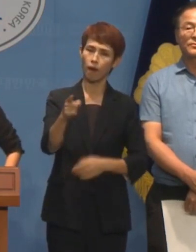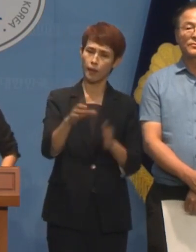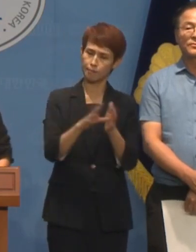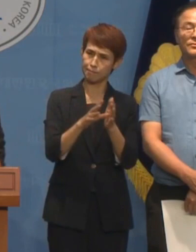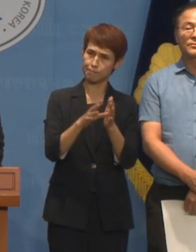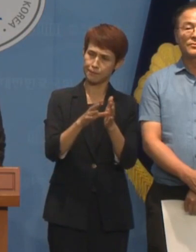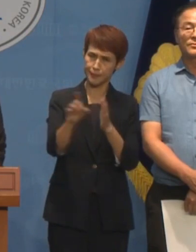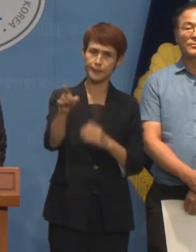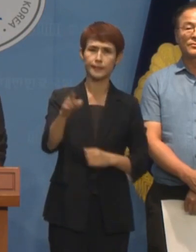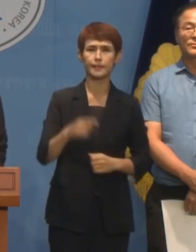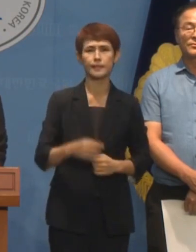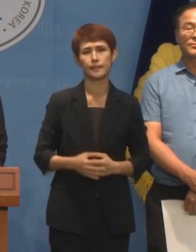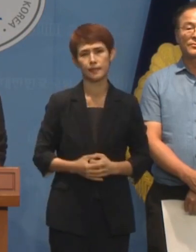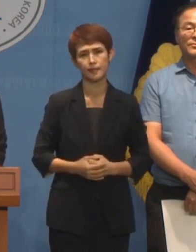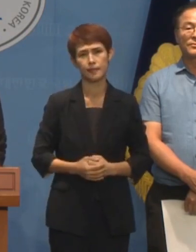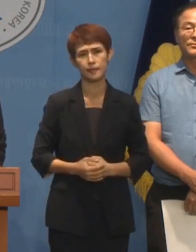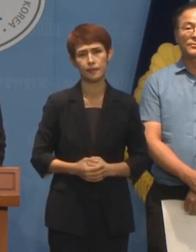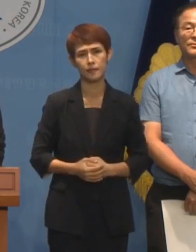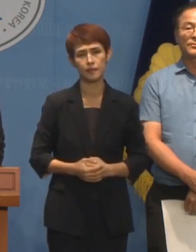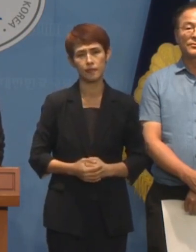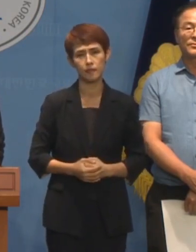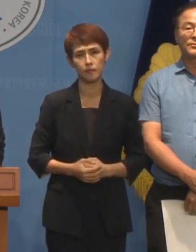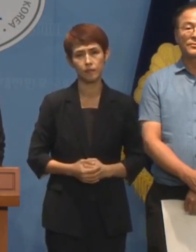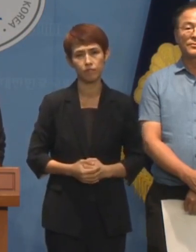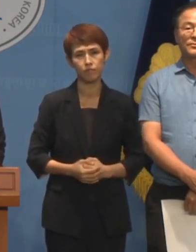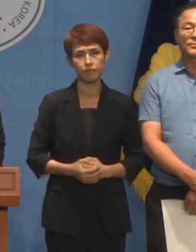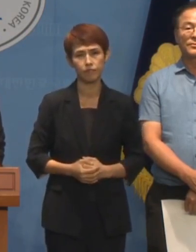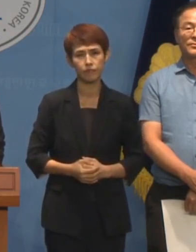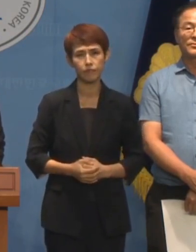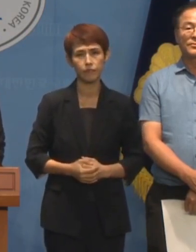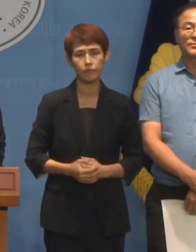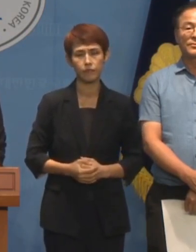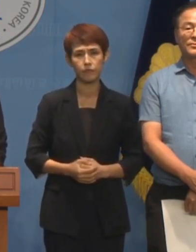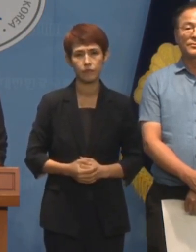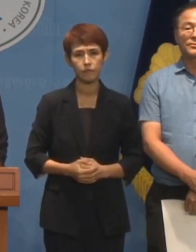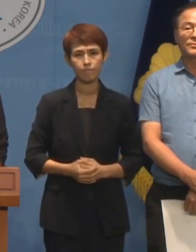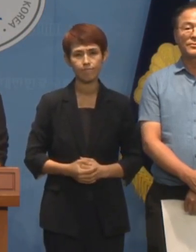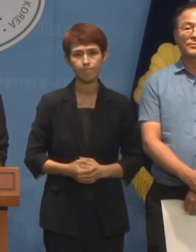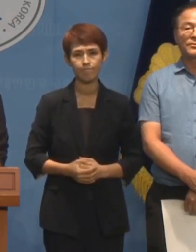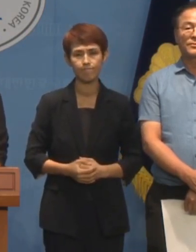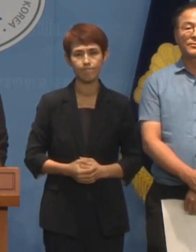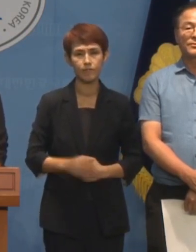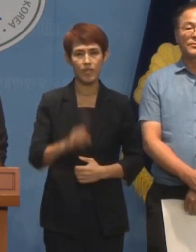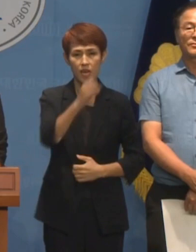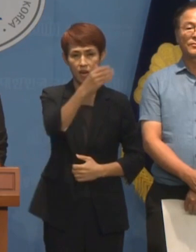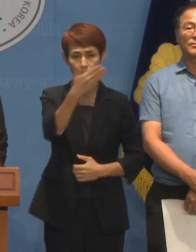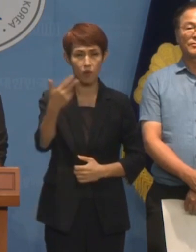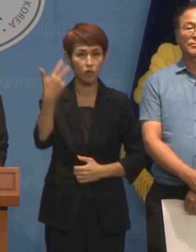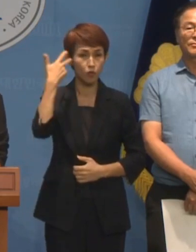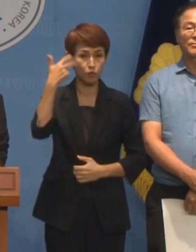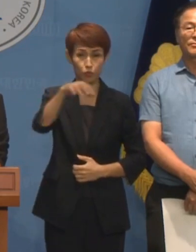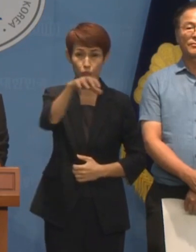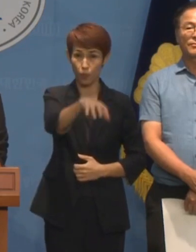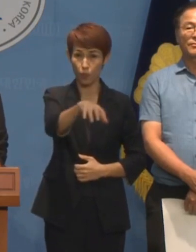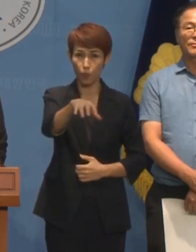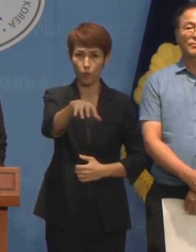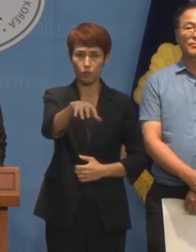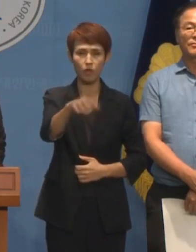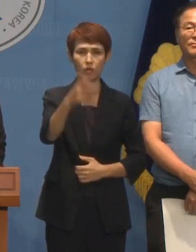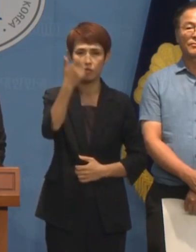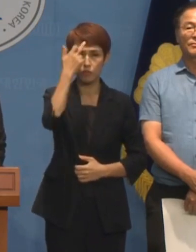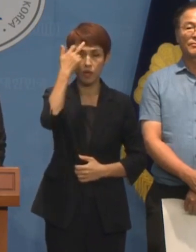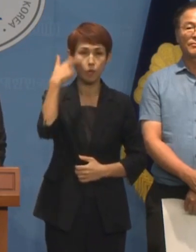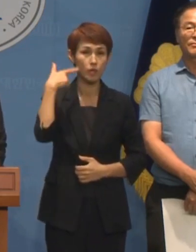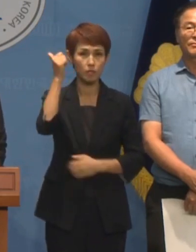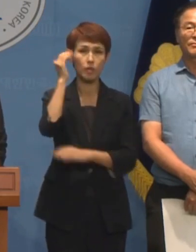몰상식적이고 무도한 행태가 아닌가 하는 생각이 듭니다. 그에 더해서 양평 여주에서 최재형